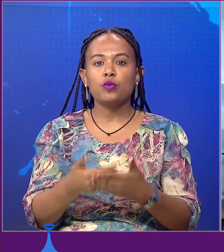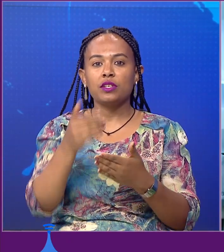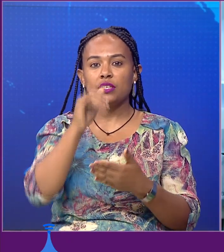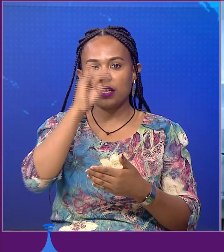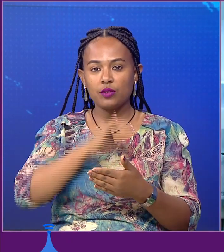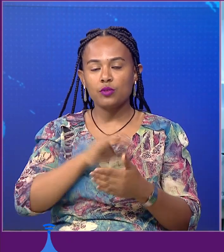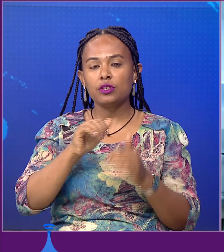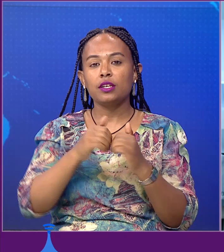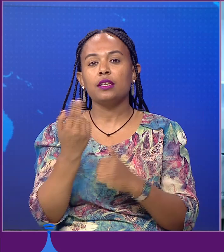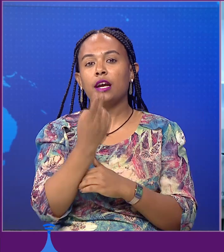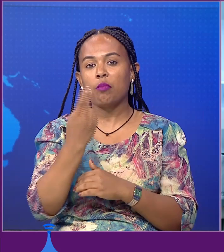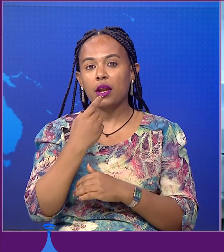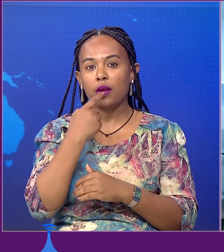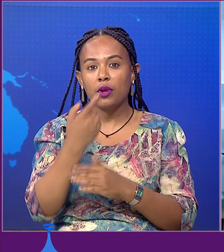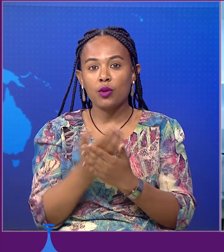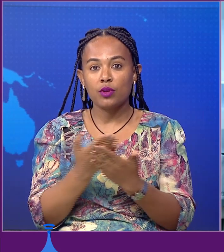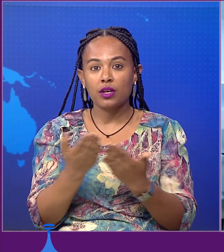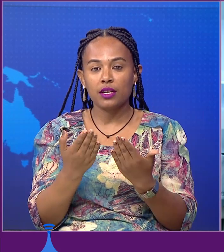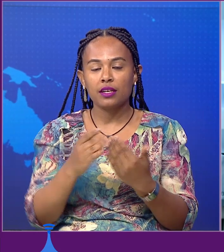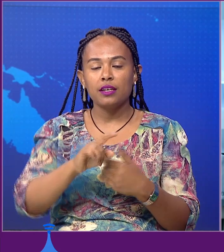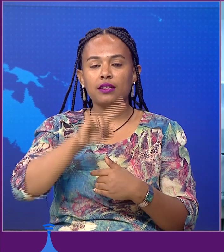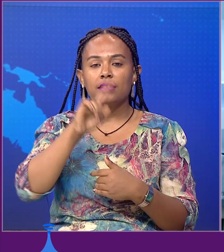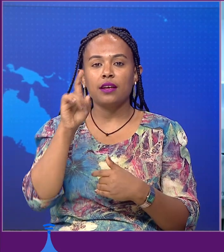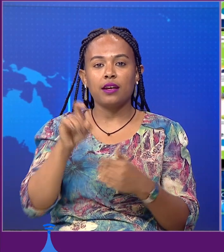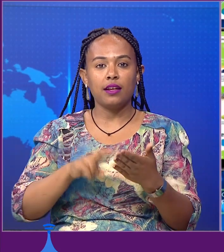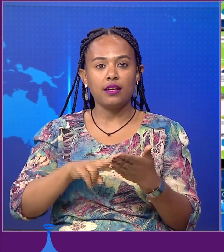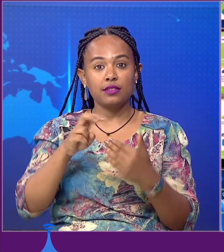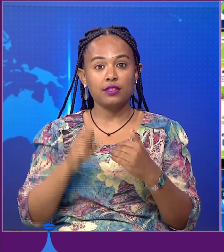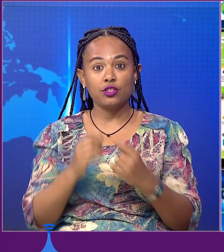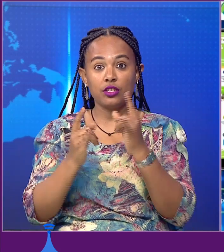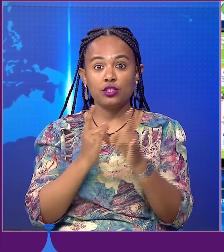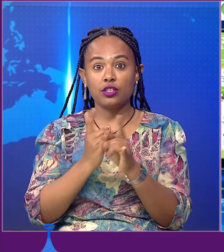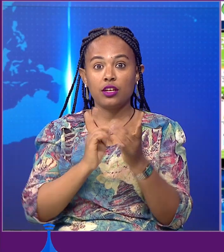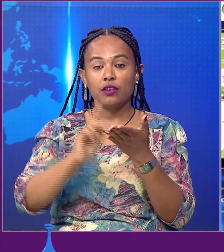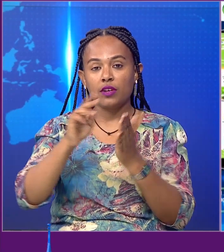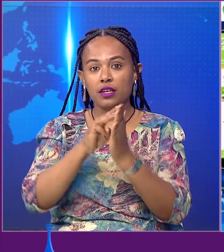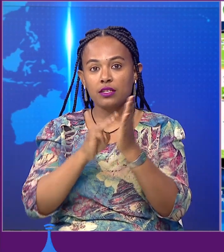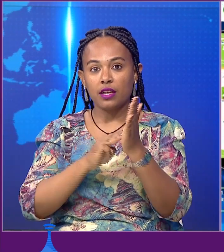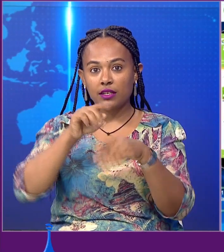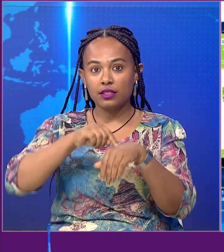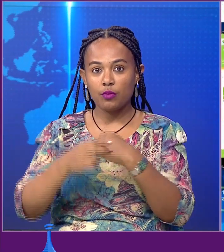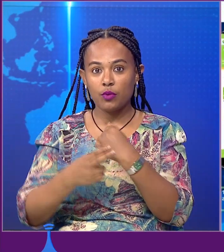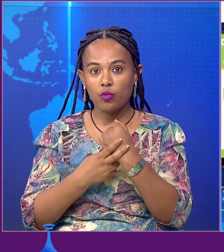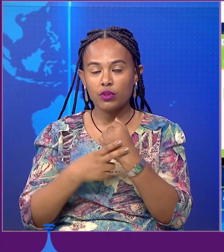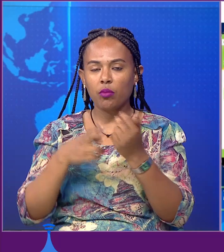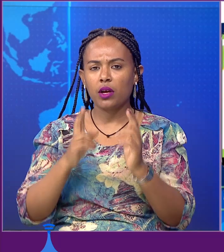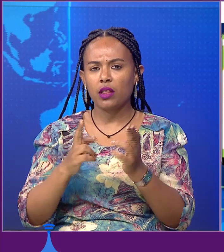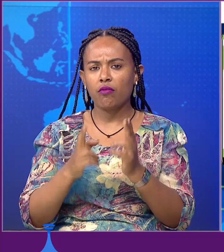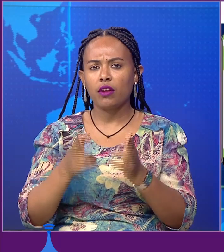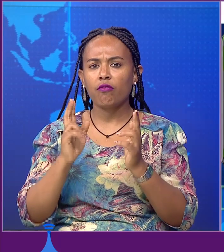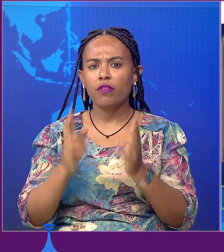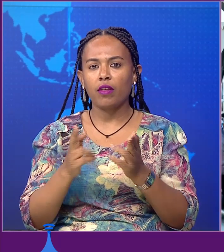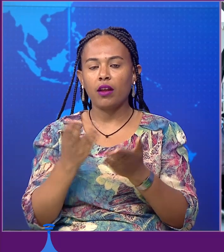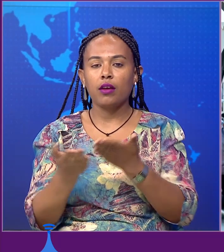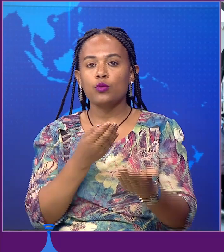እንዴት ይጠቀማሉ የሚለው ነገር ትንሽ ያው ጥያቄ ምልክት ሊያስነሳ ይችላል። የዲጂታል የክፍያ ስርዓት ጊዜን በመቆጠብ ቀልጣፋና ፈጣን አገልግሎት